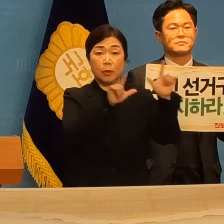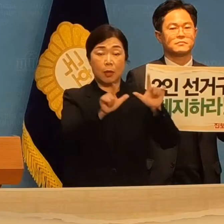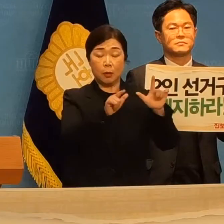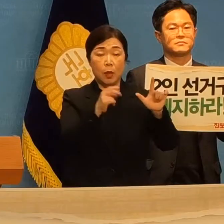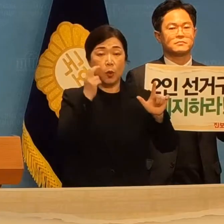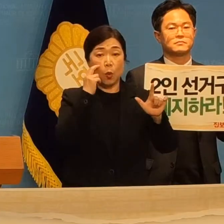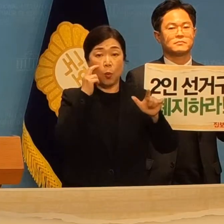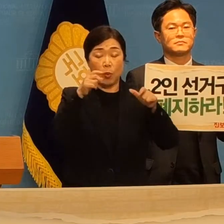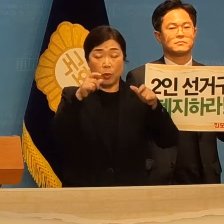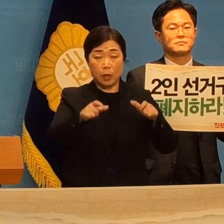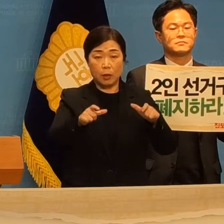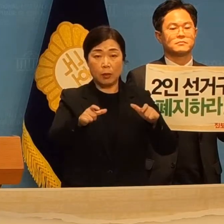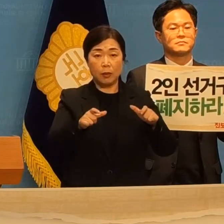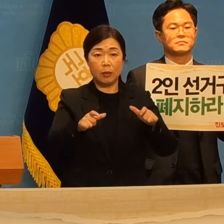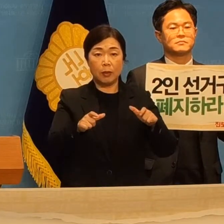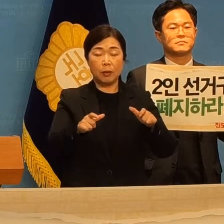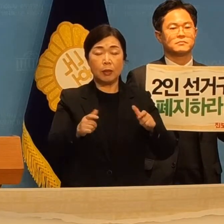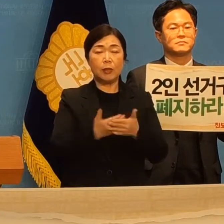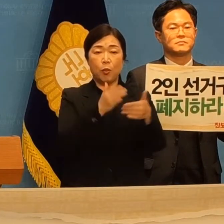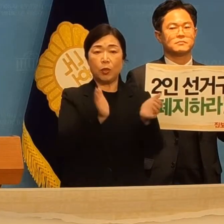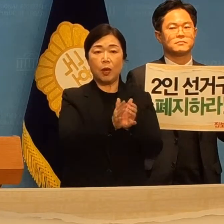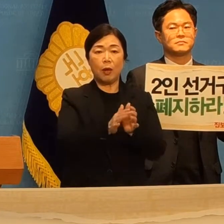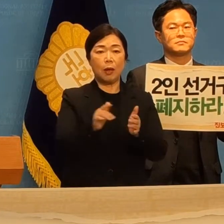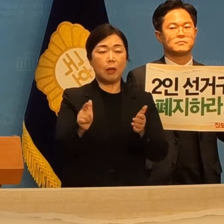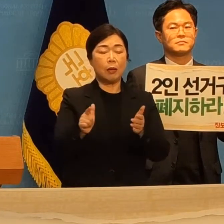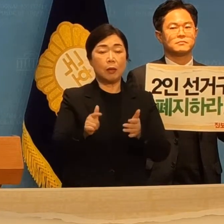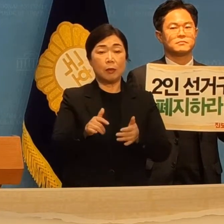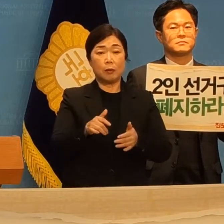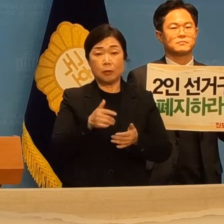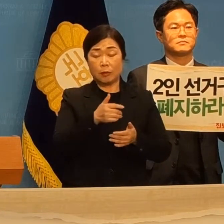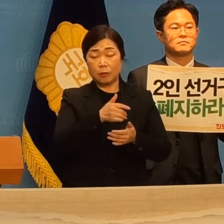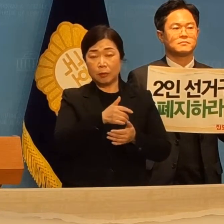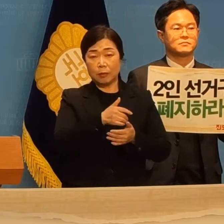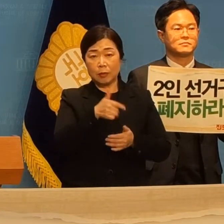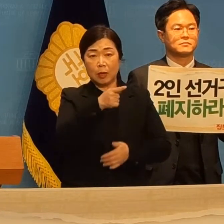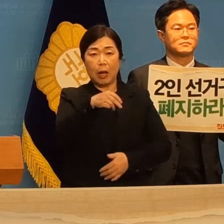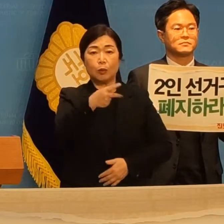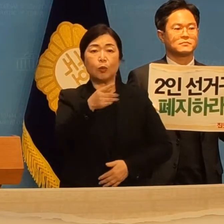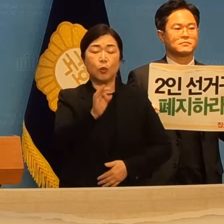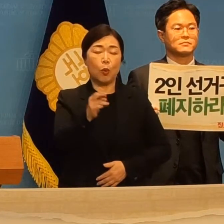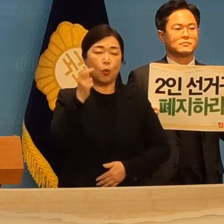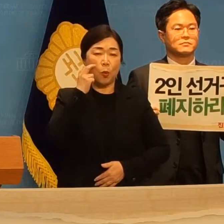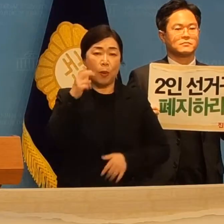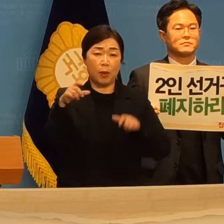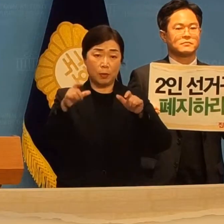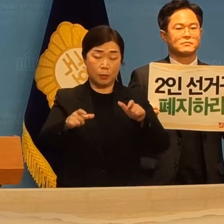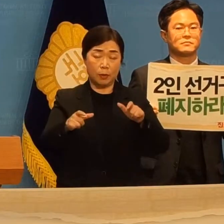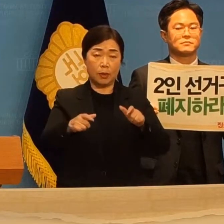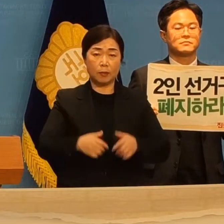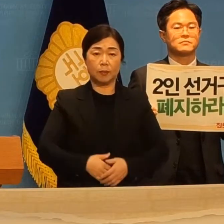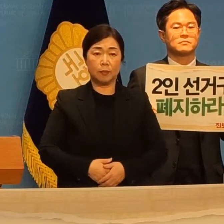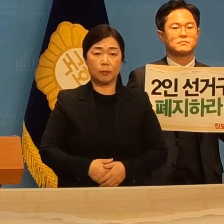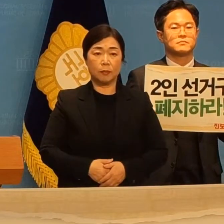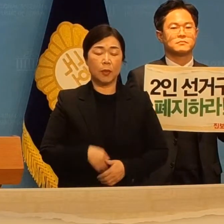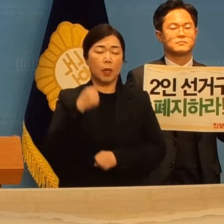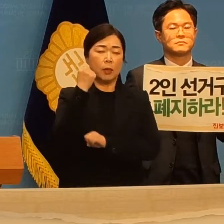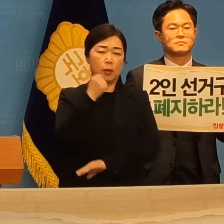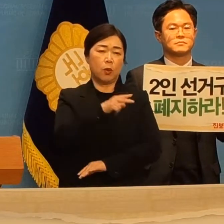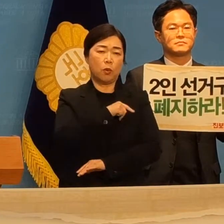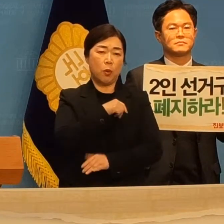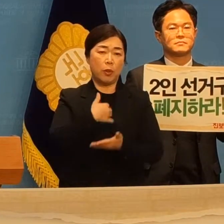있는 진보당 강동 송파 위원장 박지선입니다. 송파에는 총 10개의 기초의원 선거구가